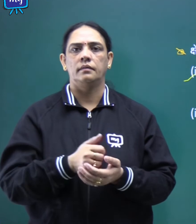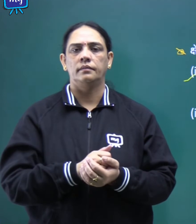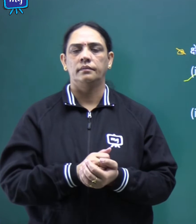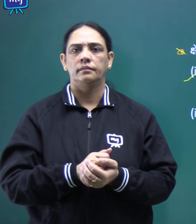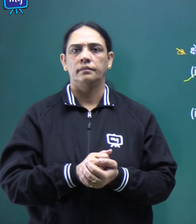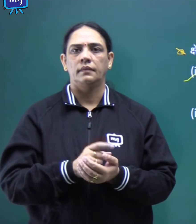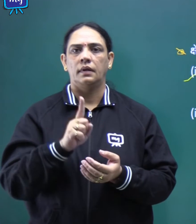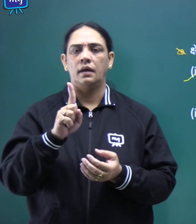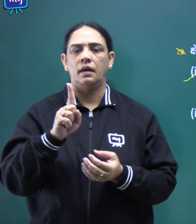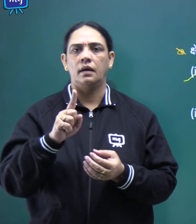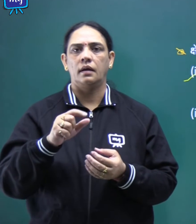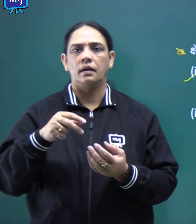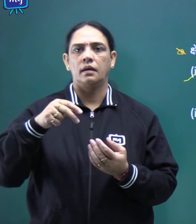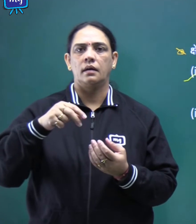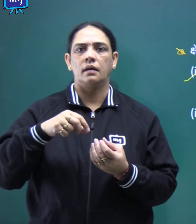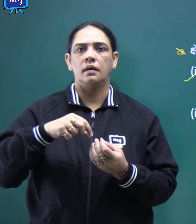एक सिरे की